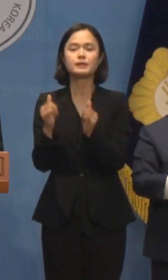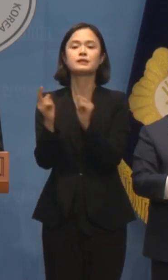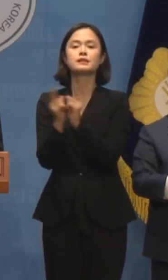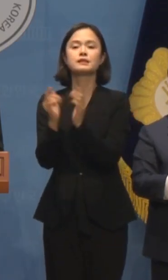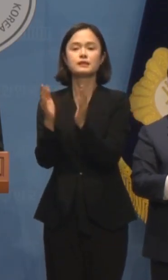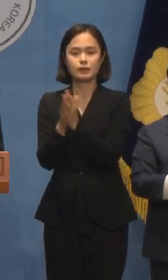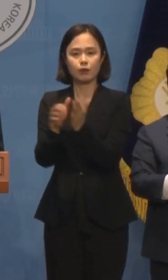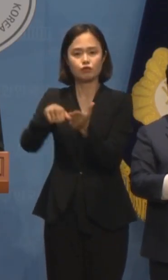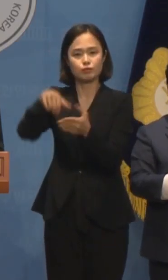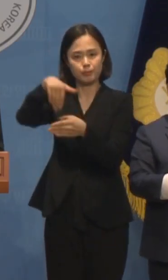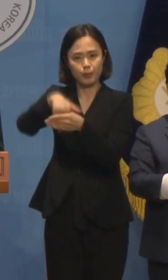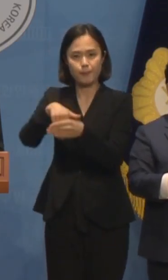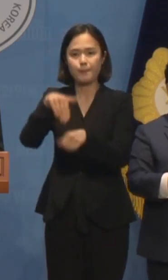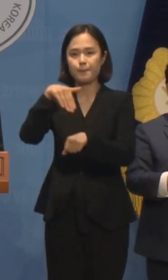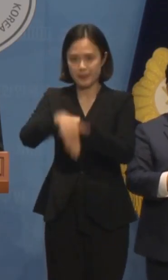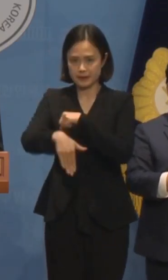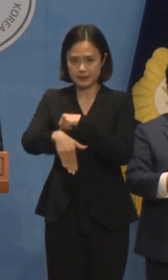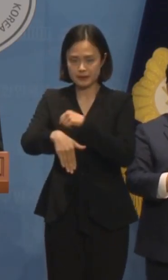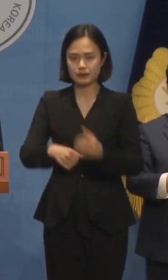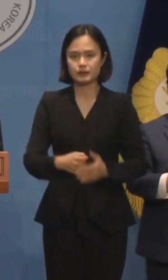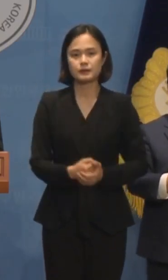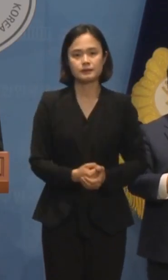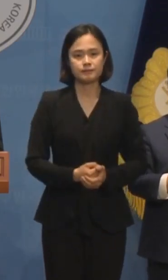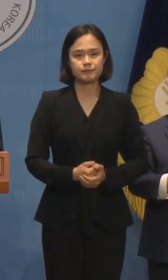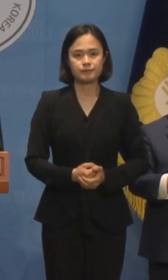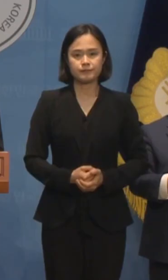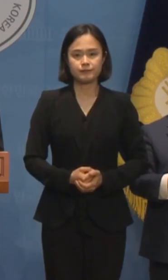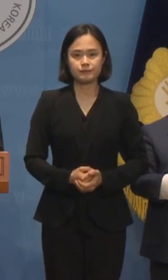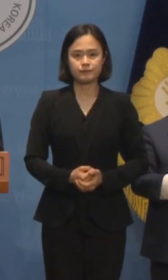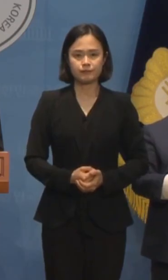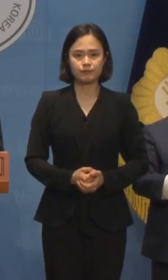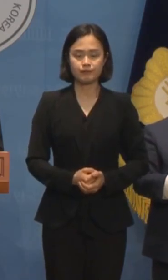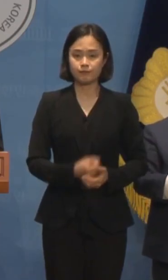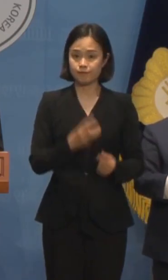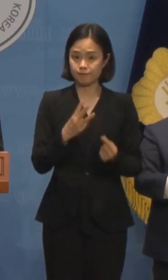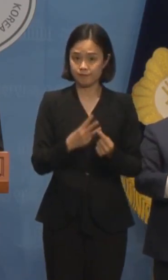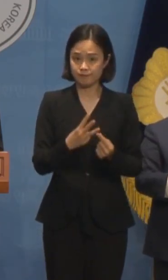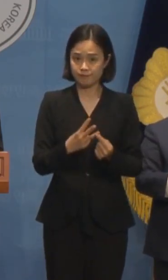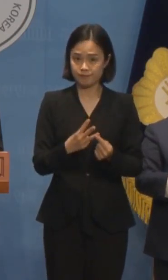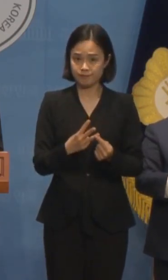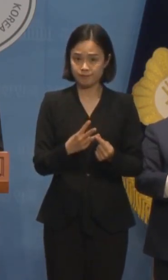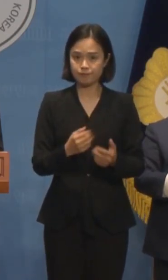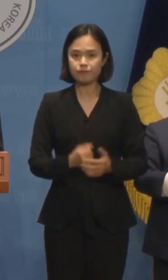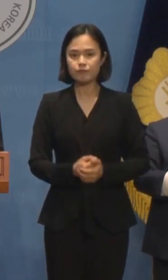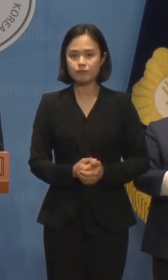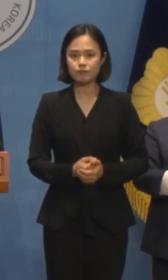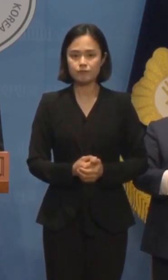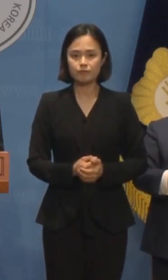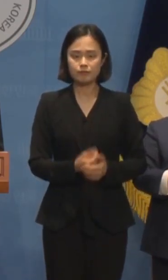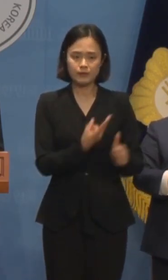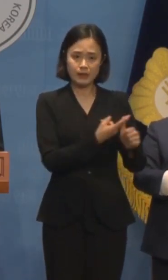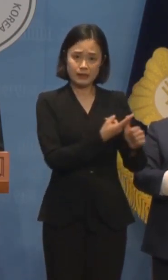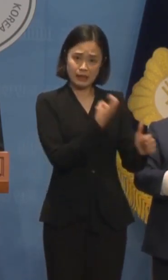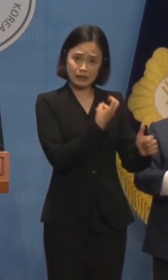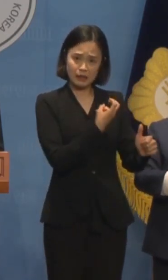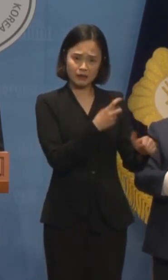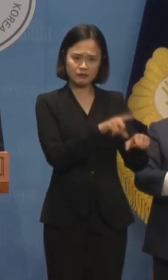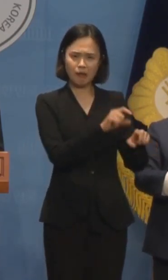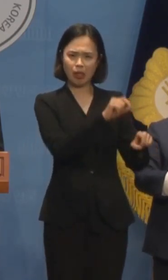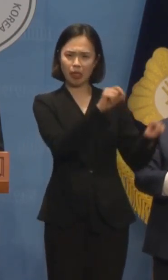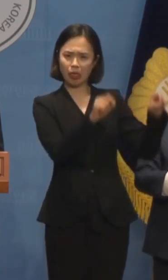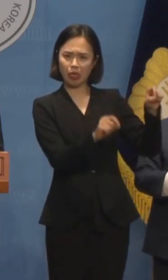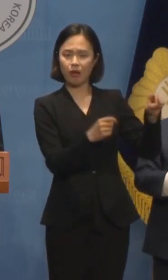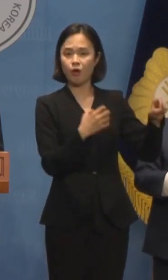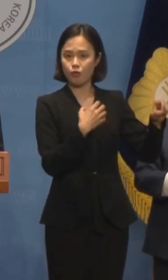촛불혁명을 한 단계 발전시키는 과정도 될 것입니다. 셋째, 시간상 탄핵보다 늦지 않을 것이며 국회에서